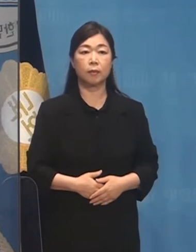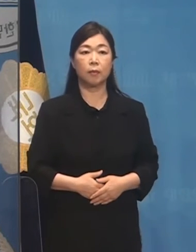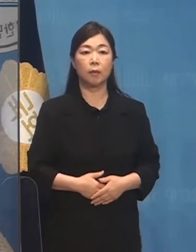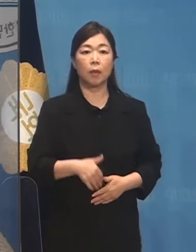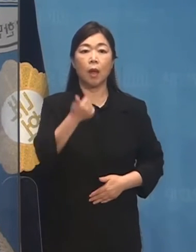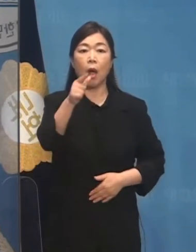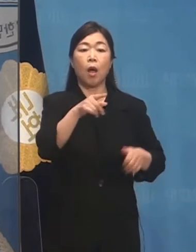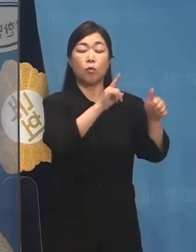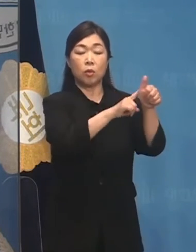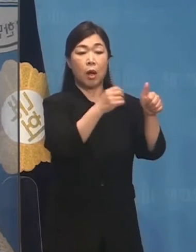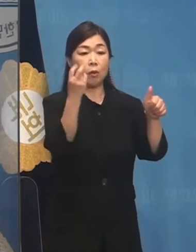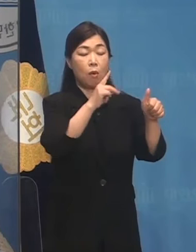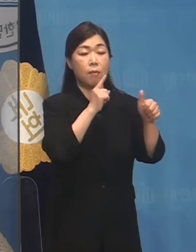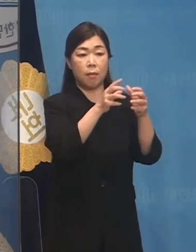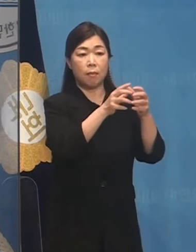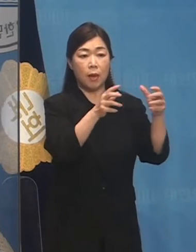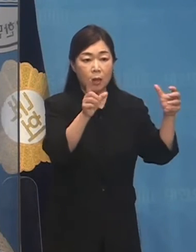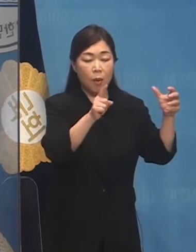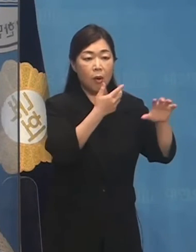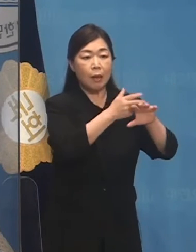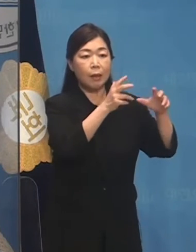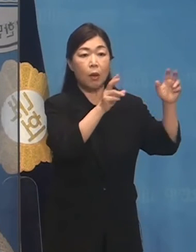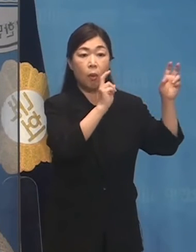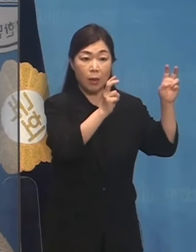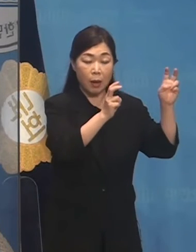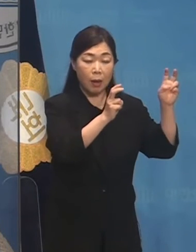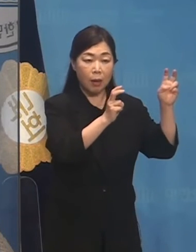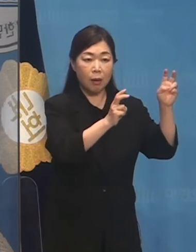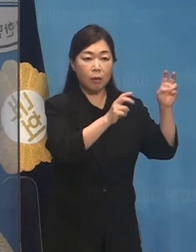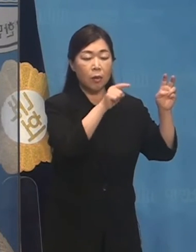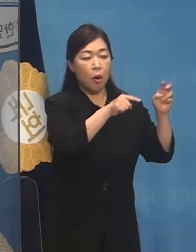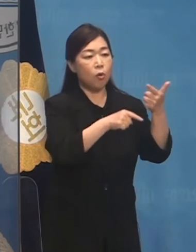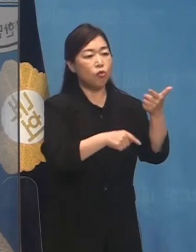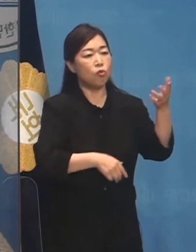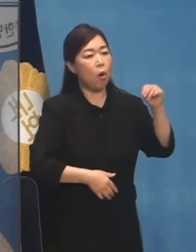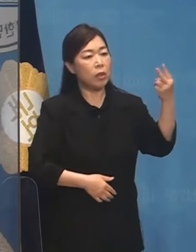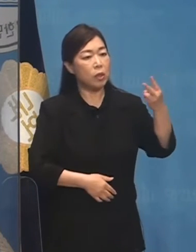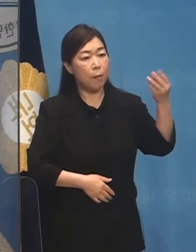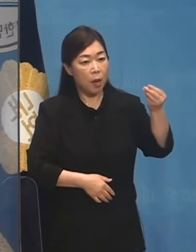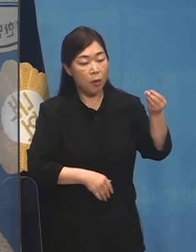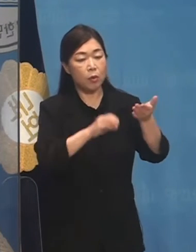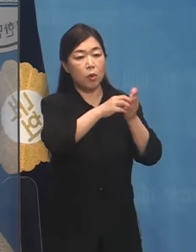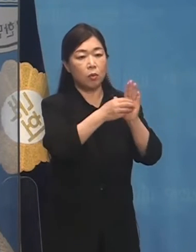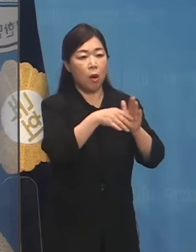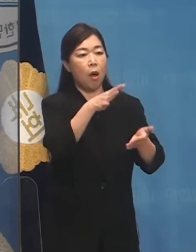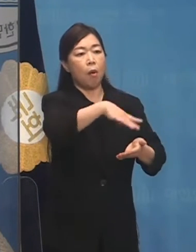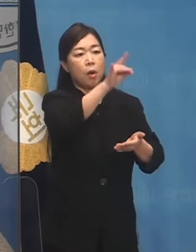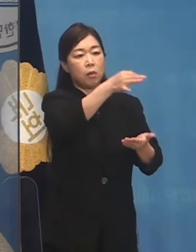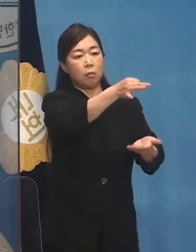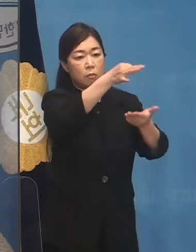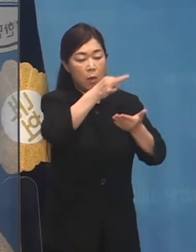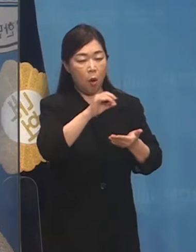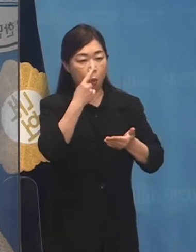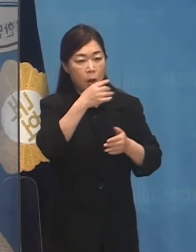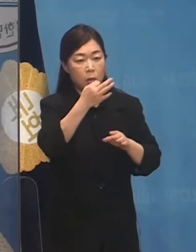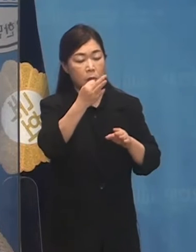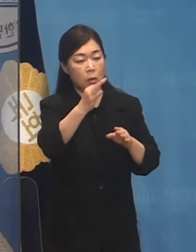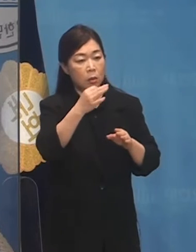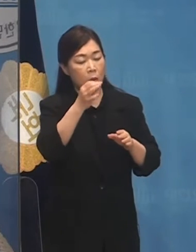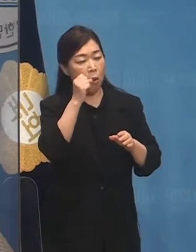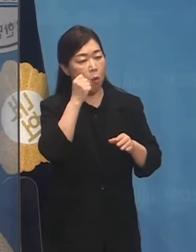한 후보자는 또 논란이 된 외국 기업에서 6억 2천만 원 선납 월세에 대해서도